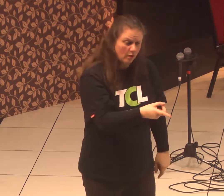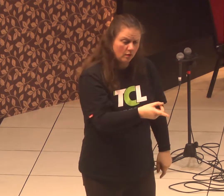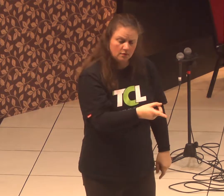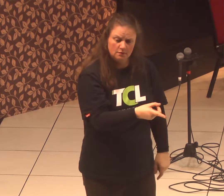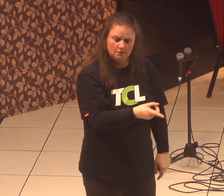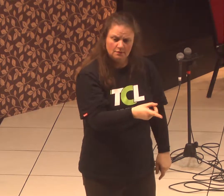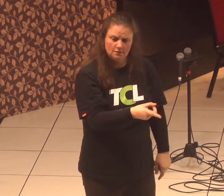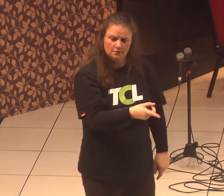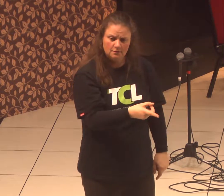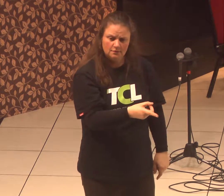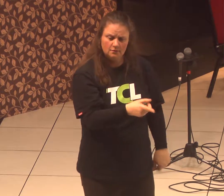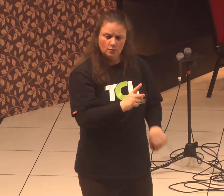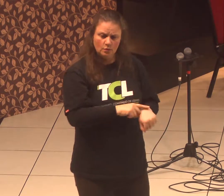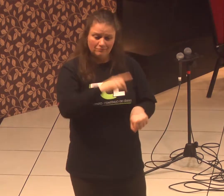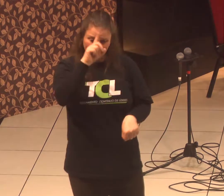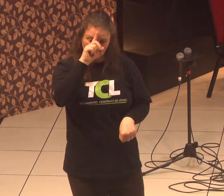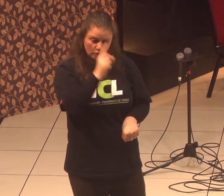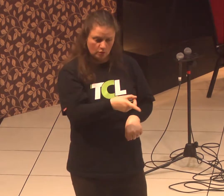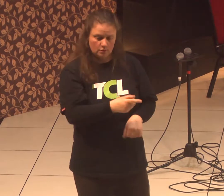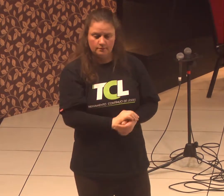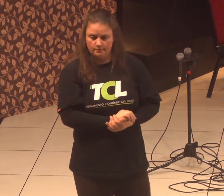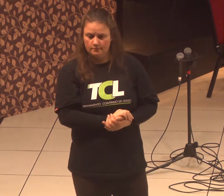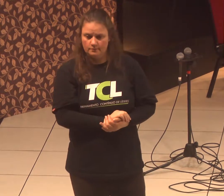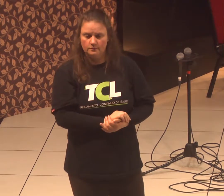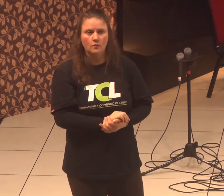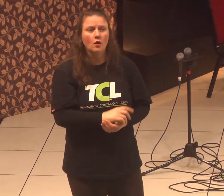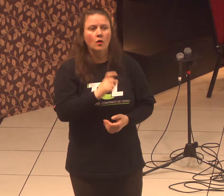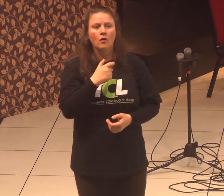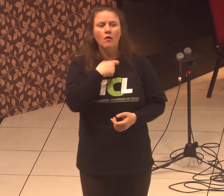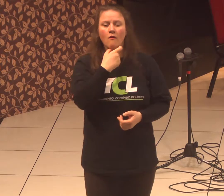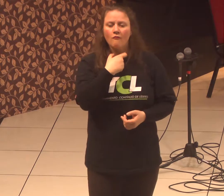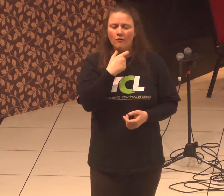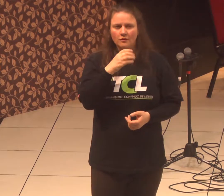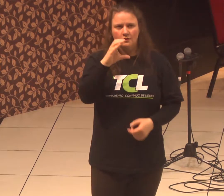comando. Certo? Então,